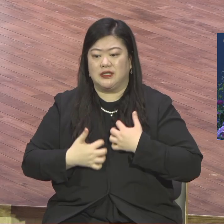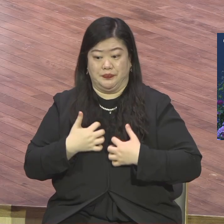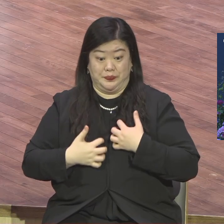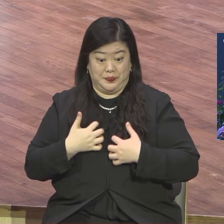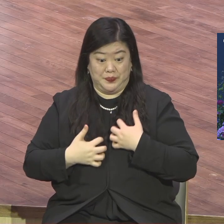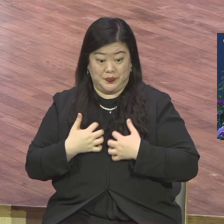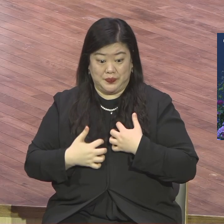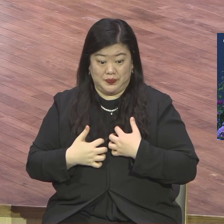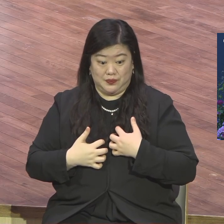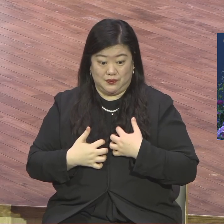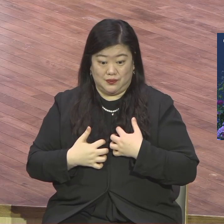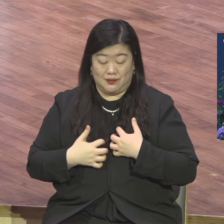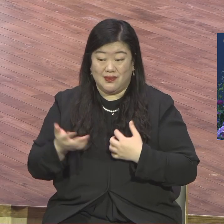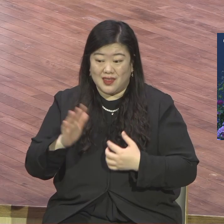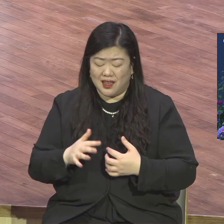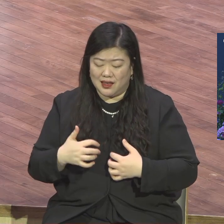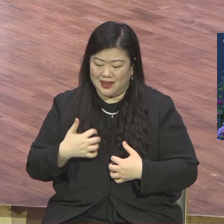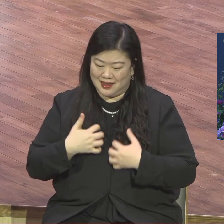뭔가 나와는 좀 안